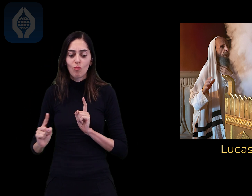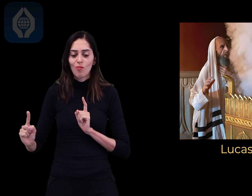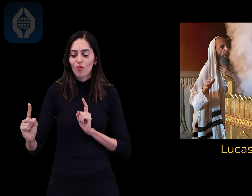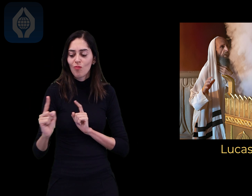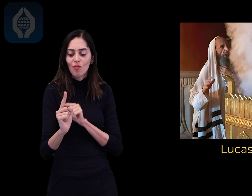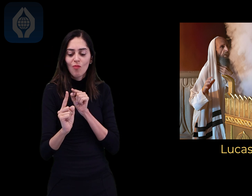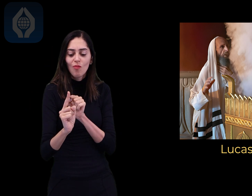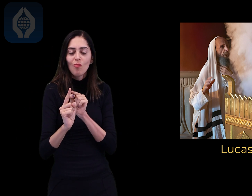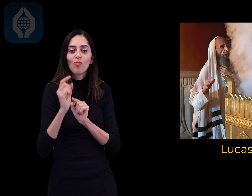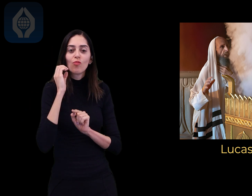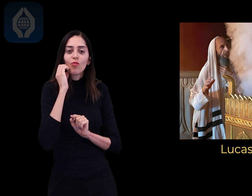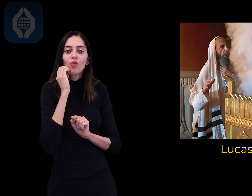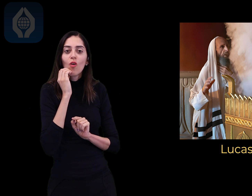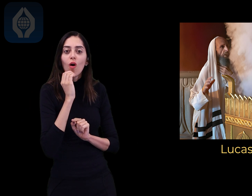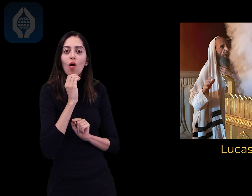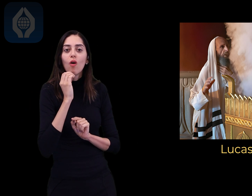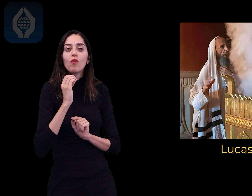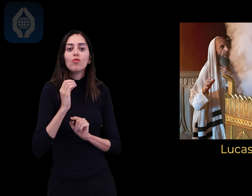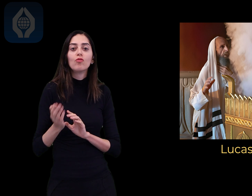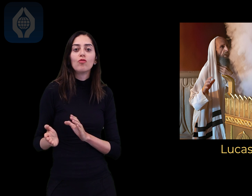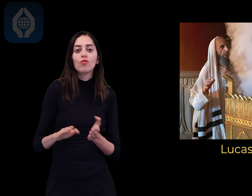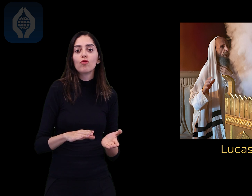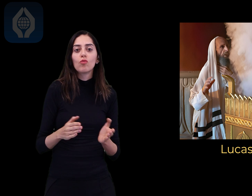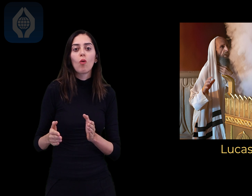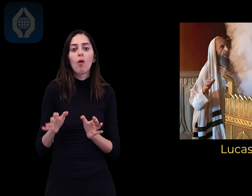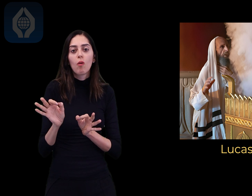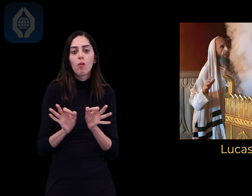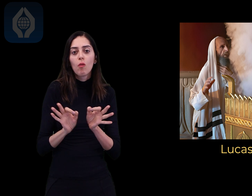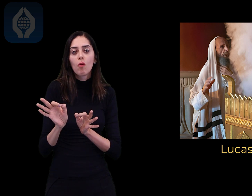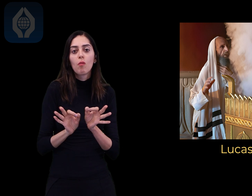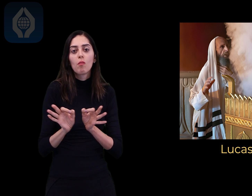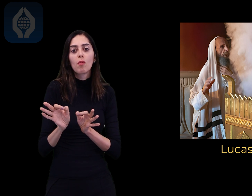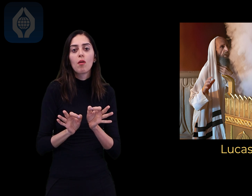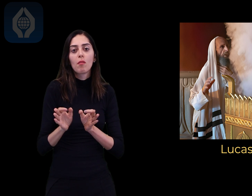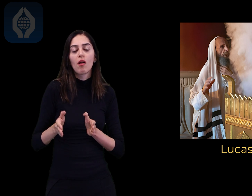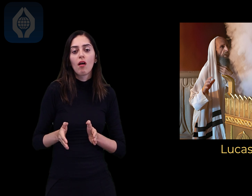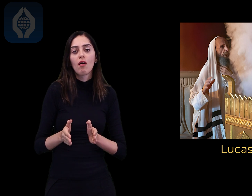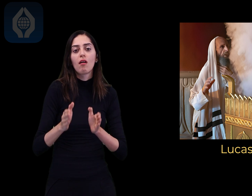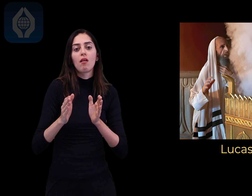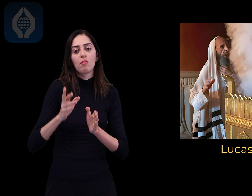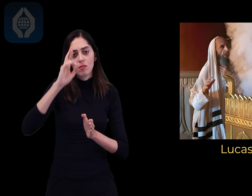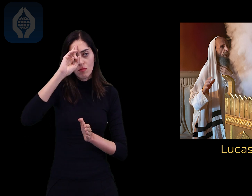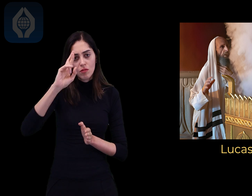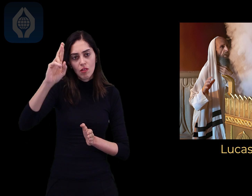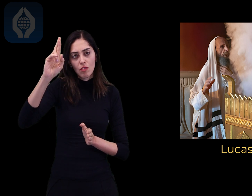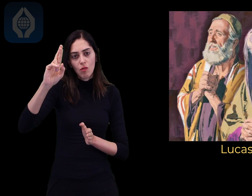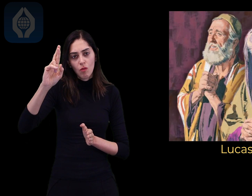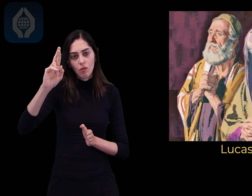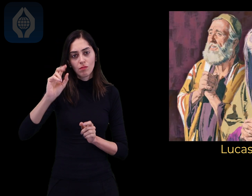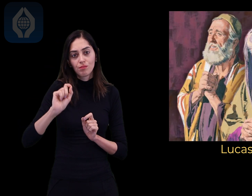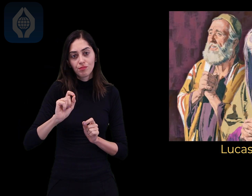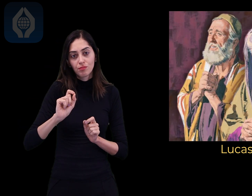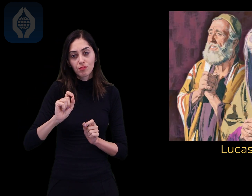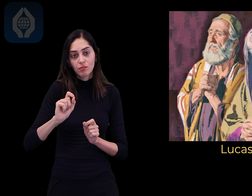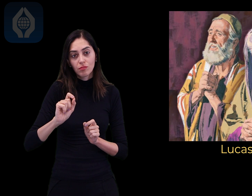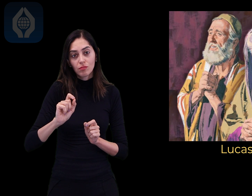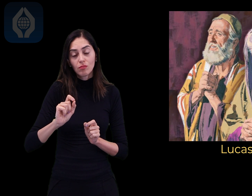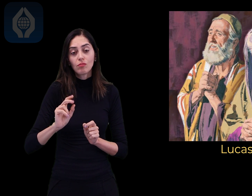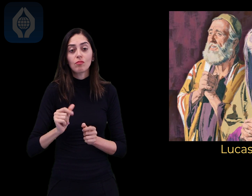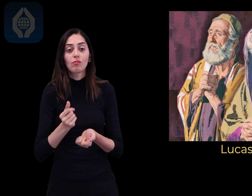O Senhor. O libertador vindouro, o salvador dos homens, seria o próprio Deus.